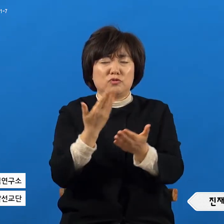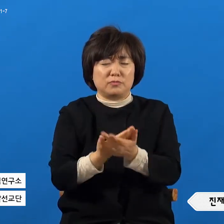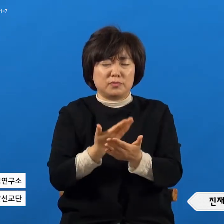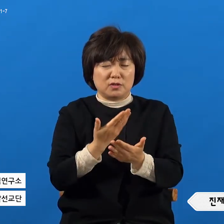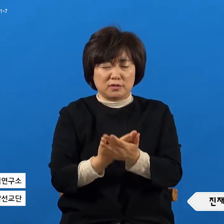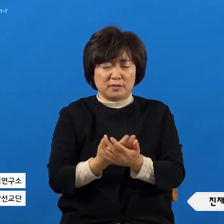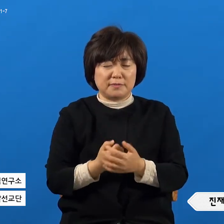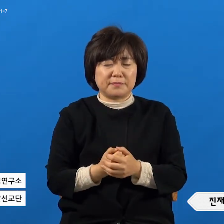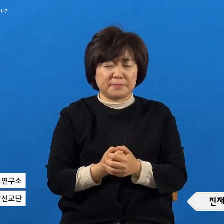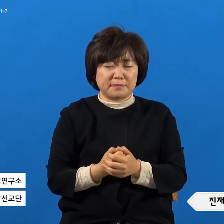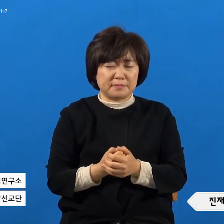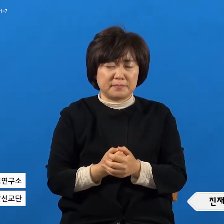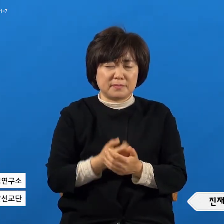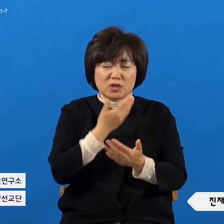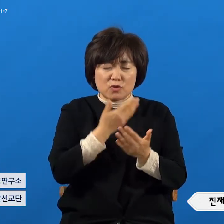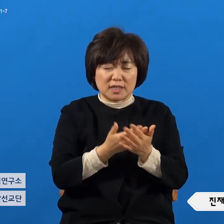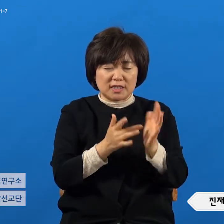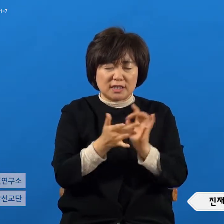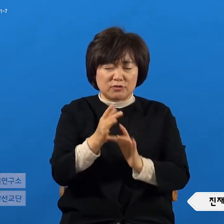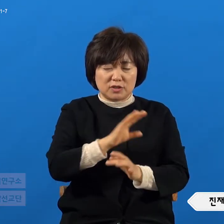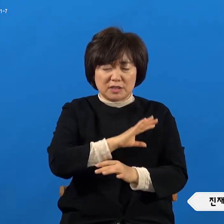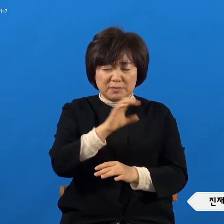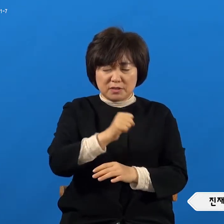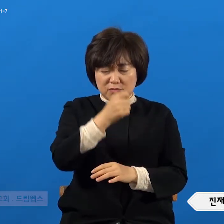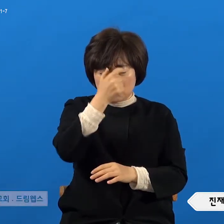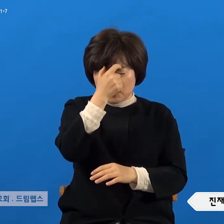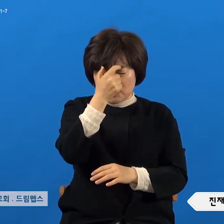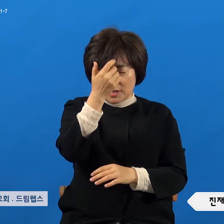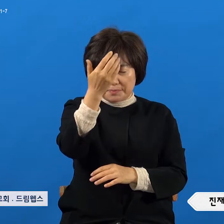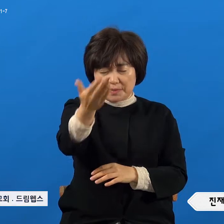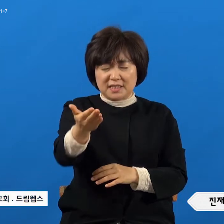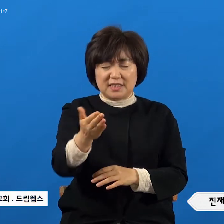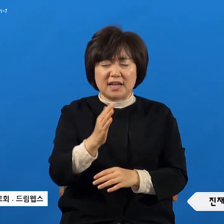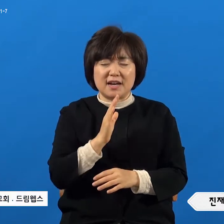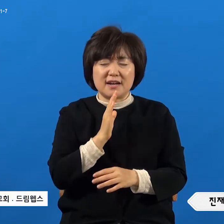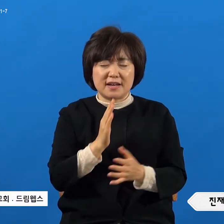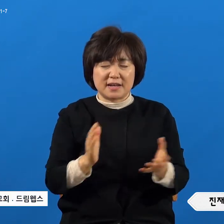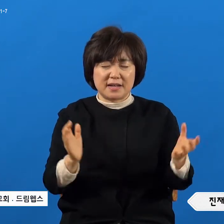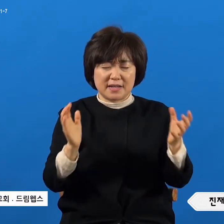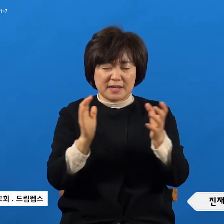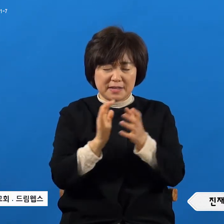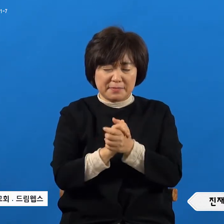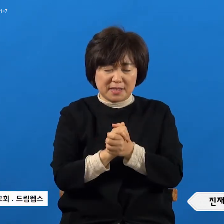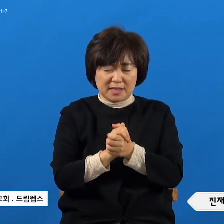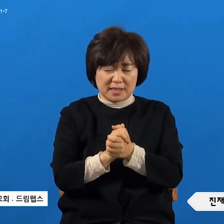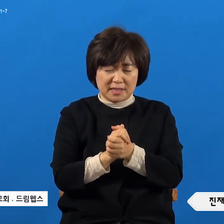주옵소서. 귀하신 예수님의 이름으로 기도하옵나이다.